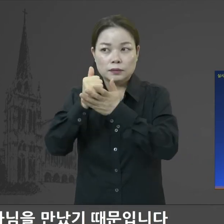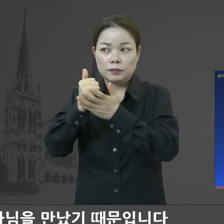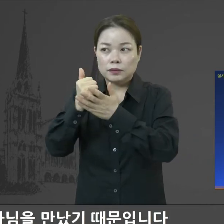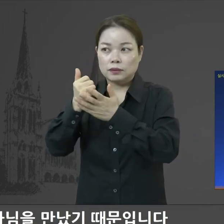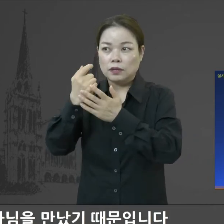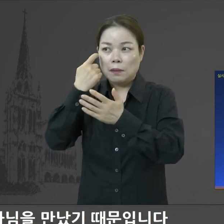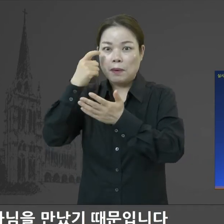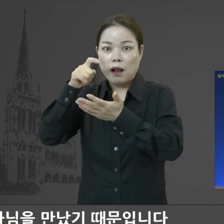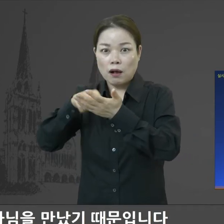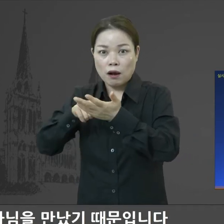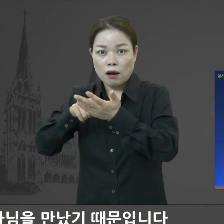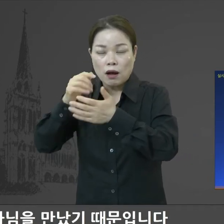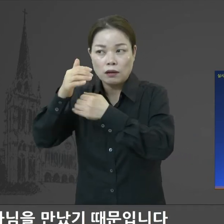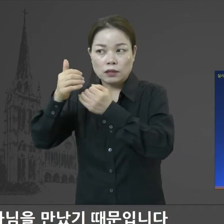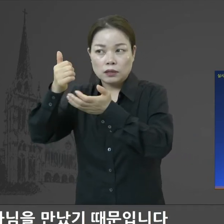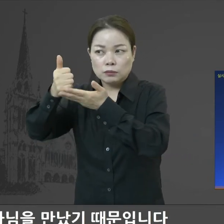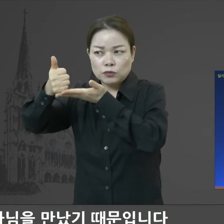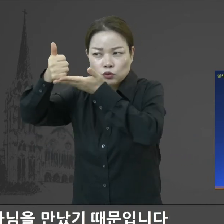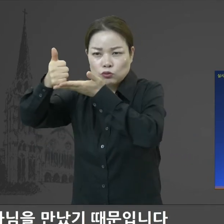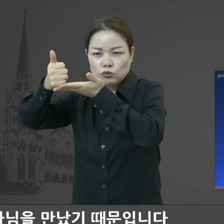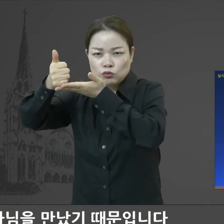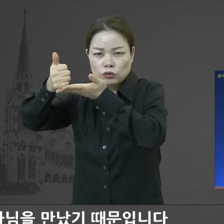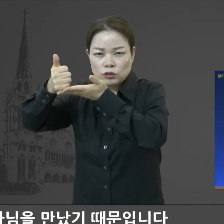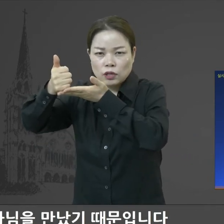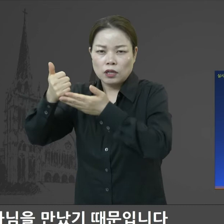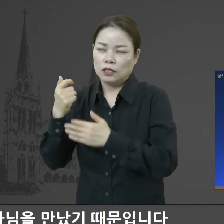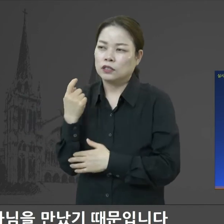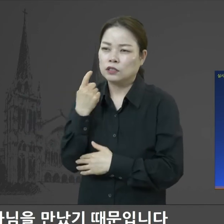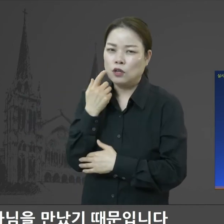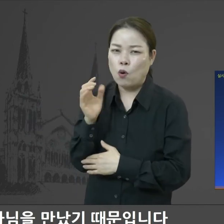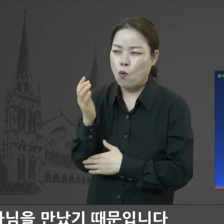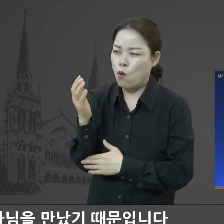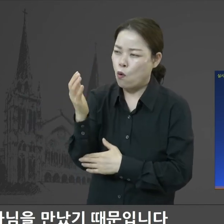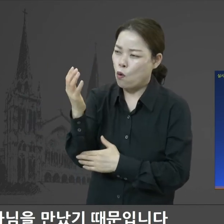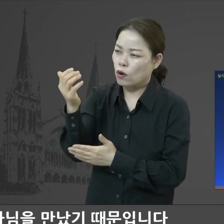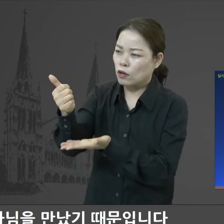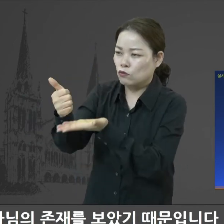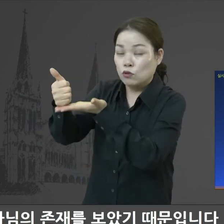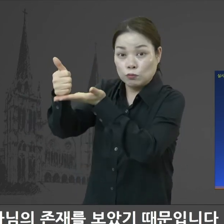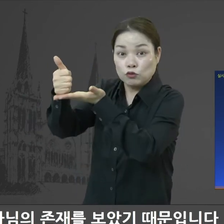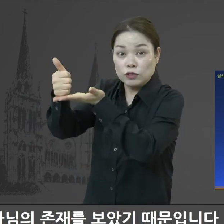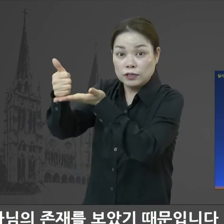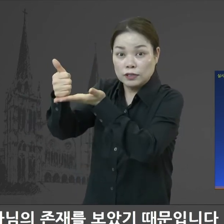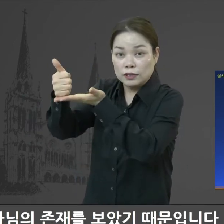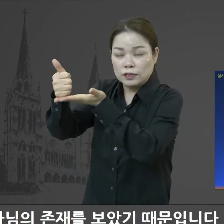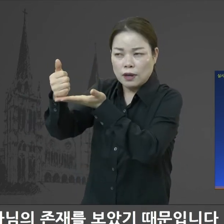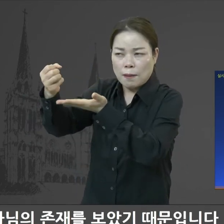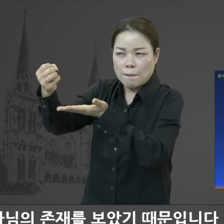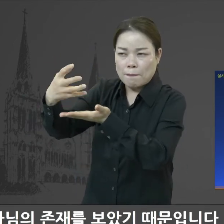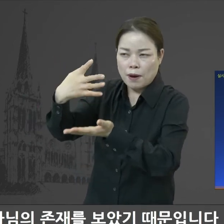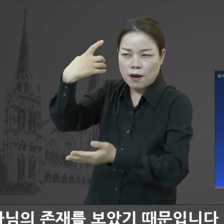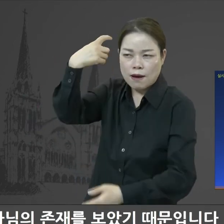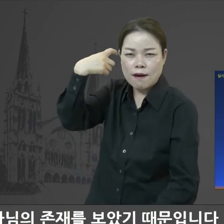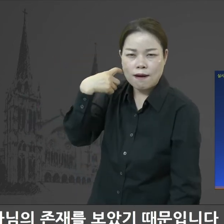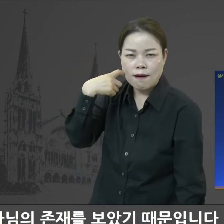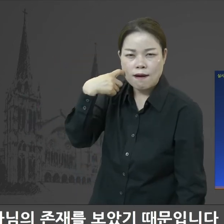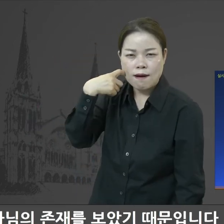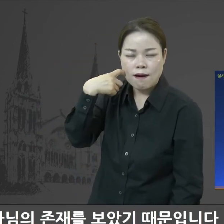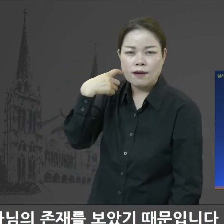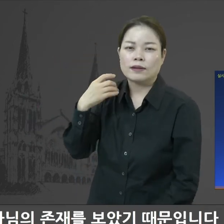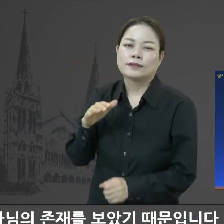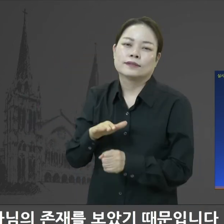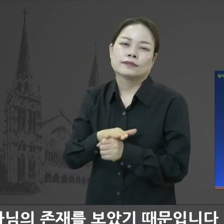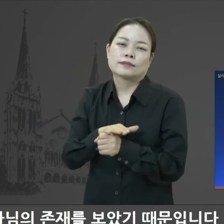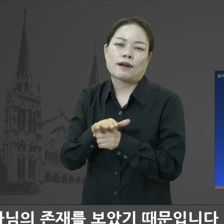때문입니다. 하나님이 어떤 분이신지, 그의 영광이 얼마나 영광스러운지, 그 빛을 보았고 그